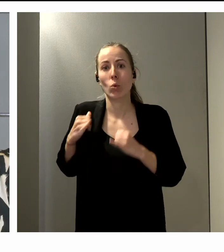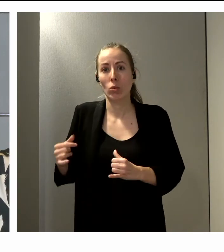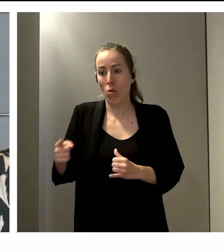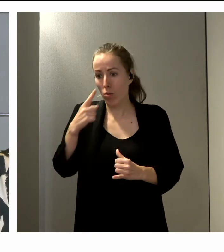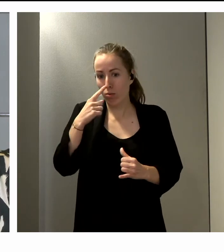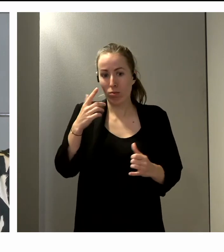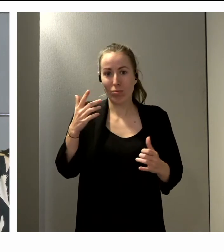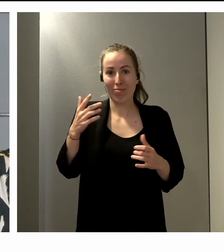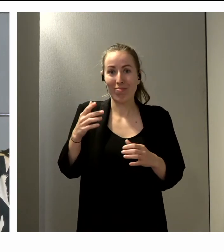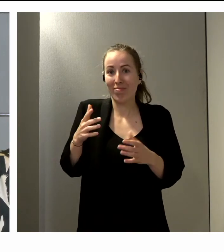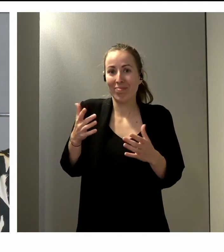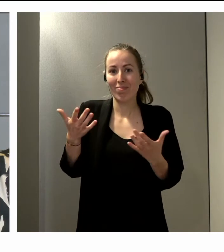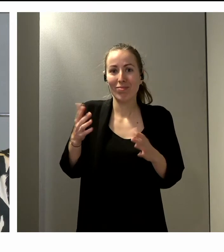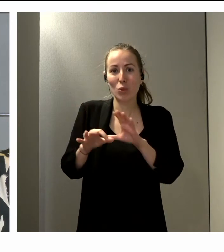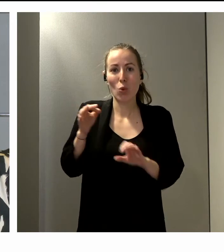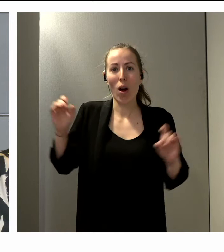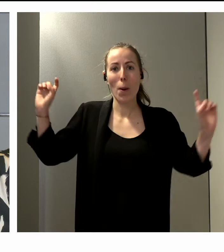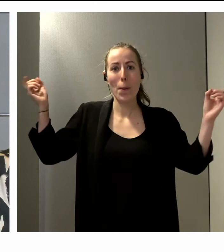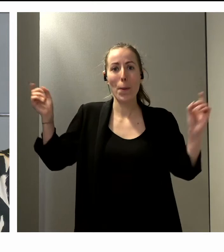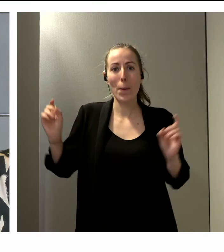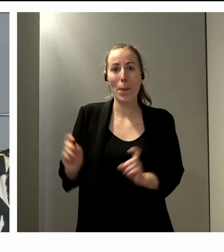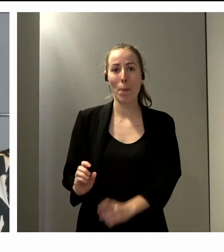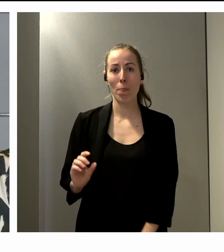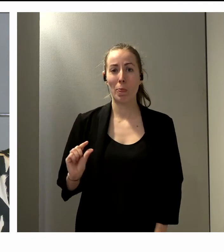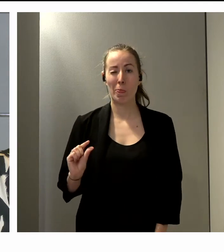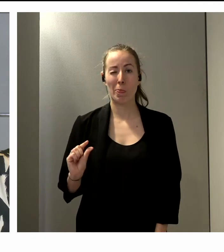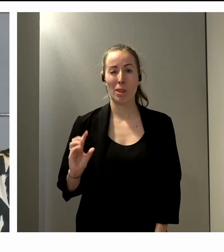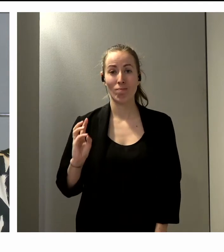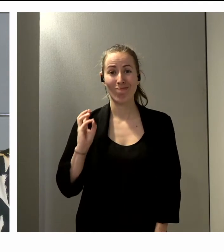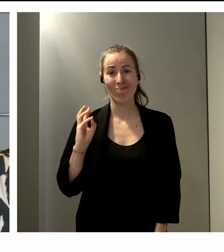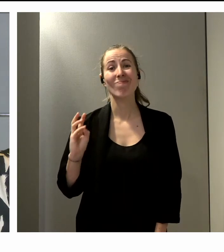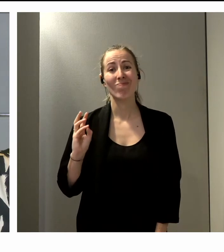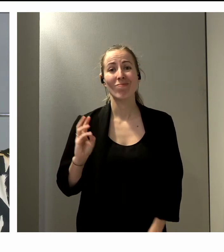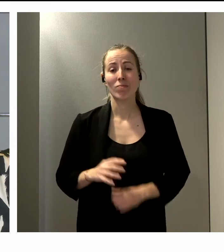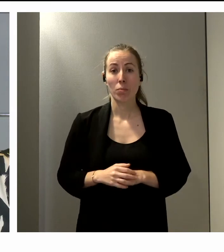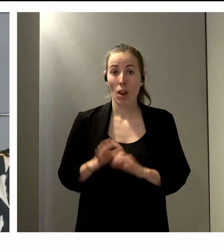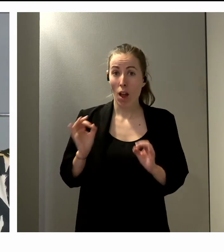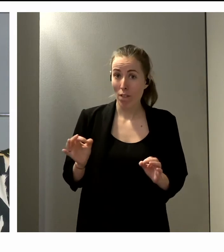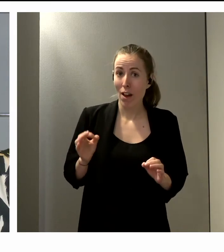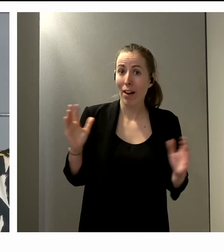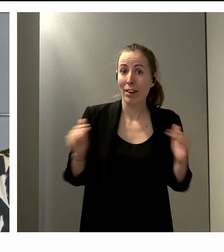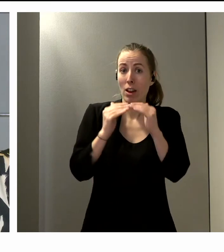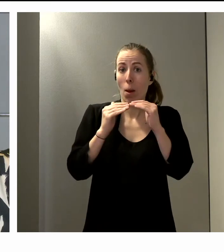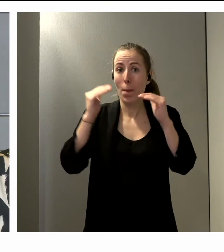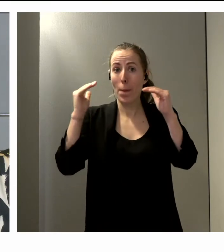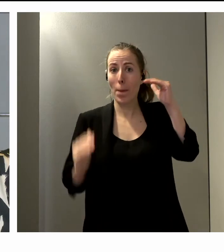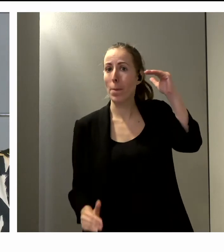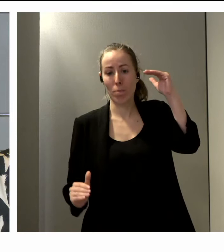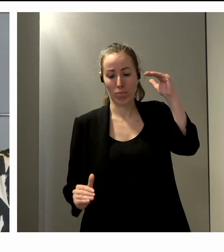filières se restreint. Et ça, c'est quelque chose, en termes de rupture d'égalité, qui me semble